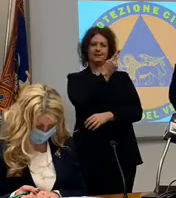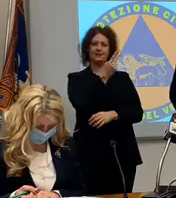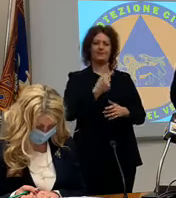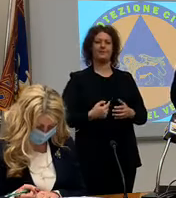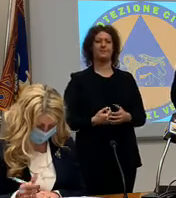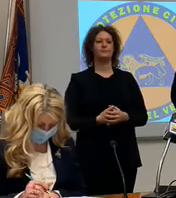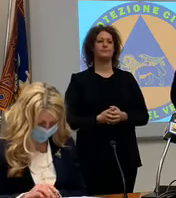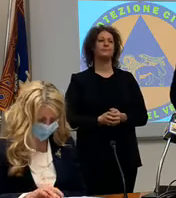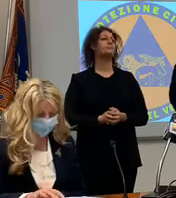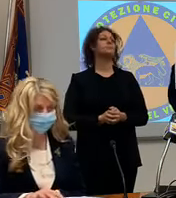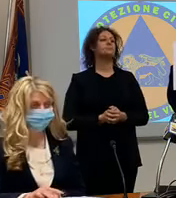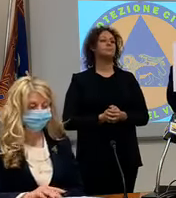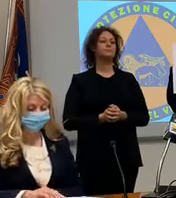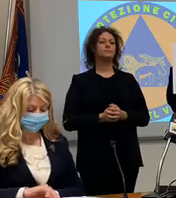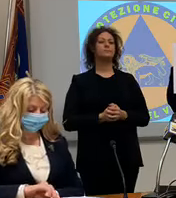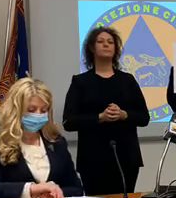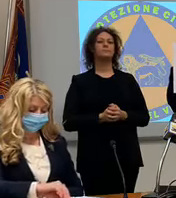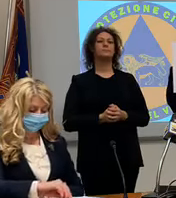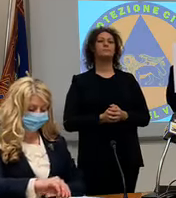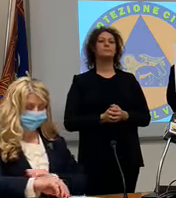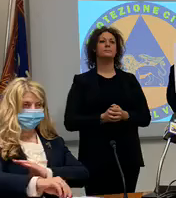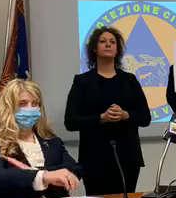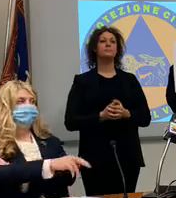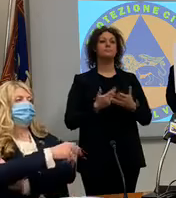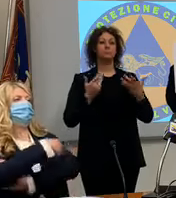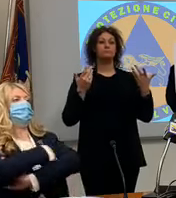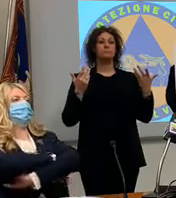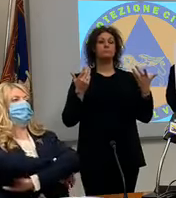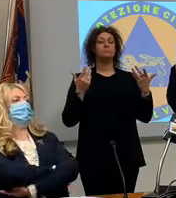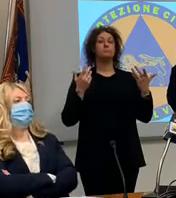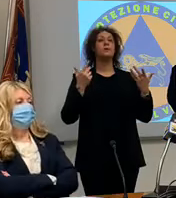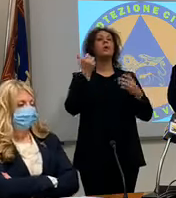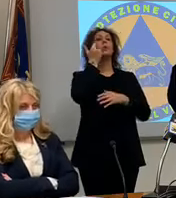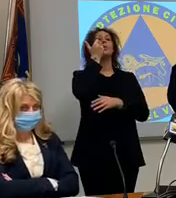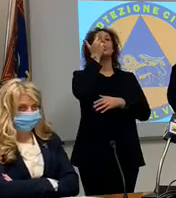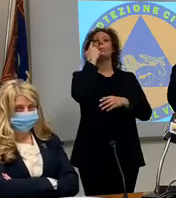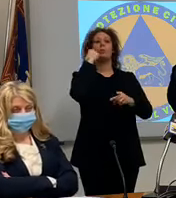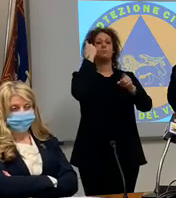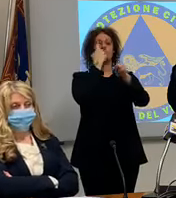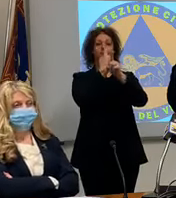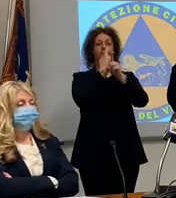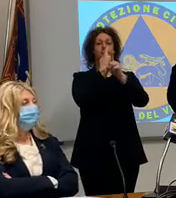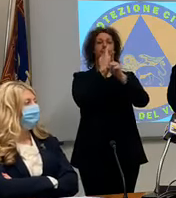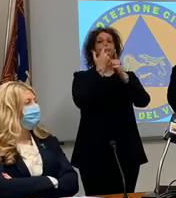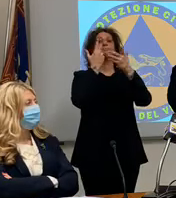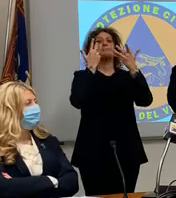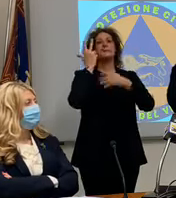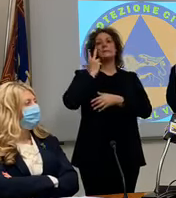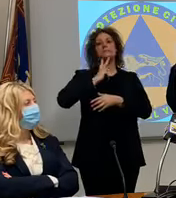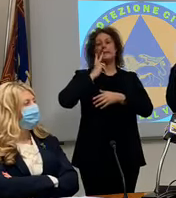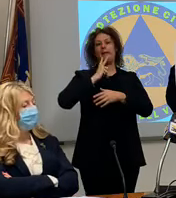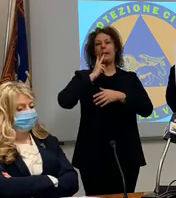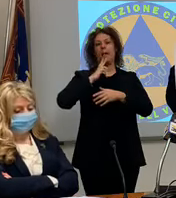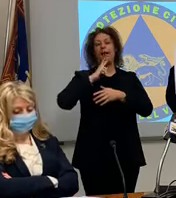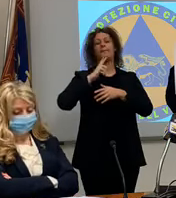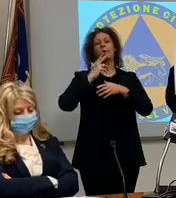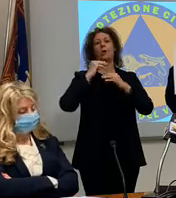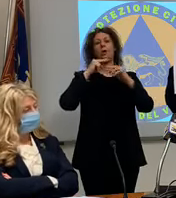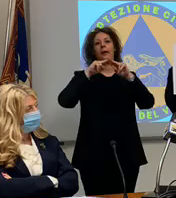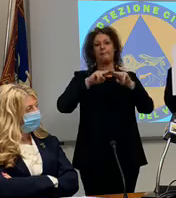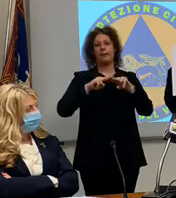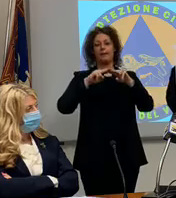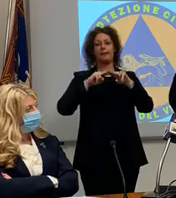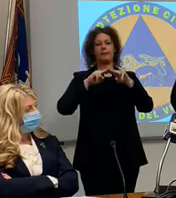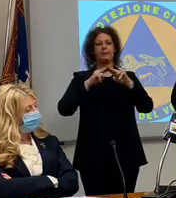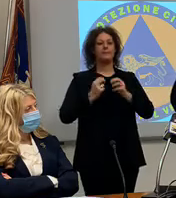girano lì intorno e non si sposta le terapie Intensive continuano ad essere invariate Speriamo che questa sia una tendenza peraltro un dato